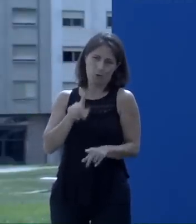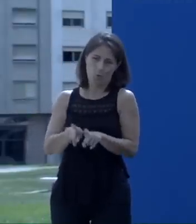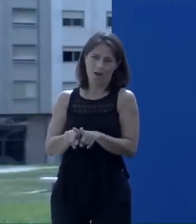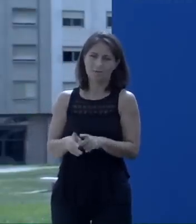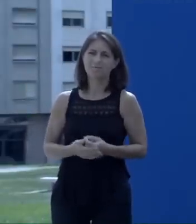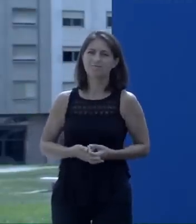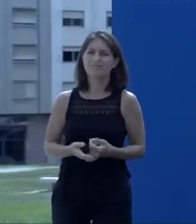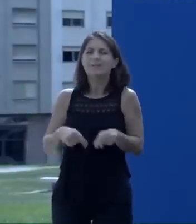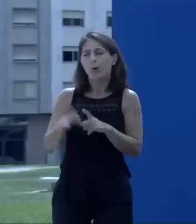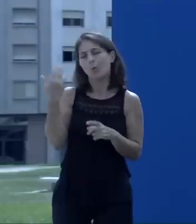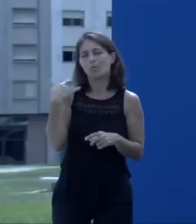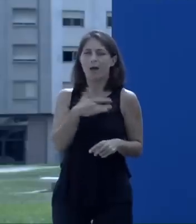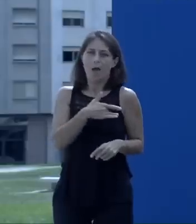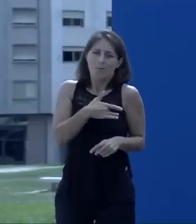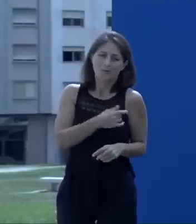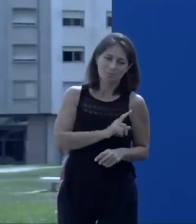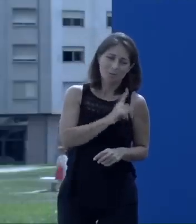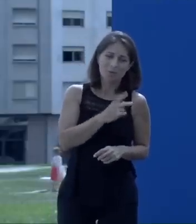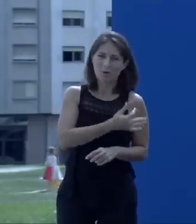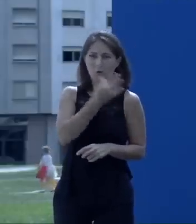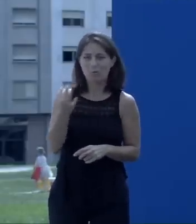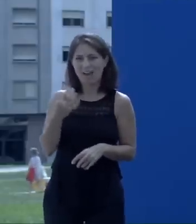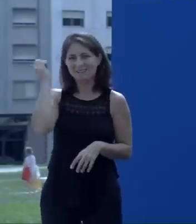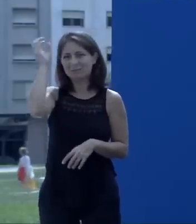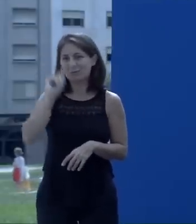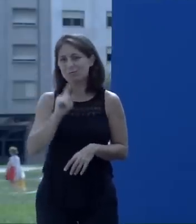Como os amoriños primeiro e os mítines primeiro son moi malos de olvidar,